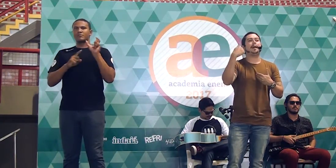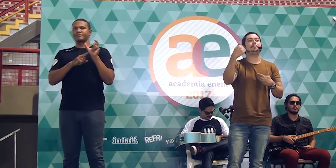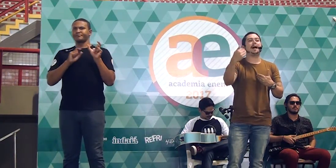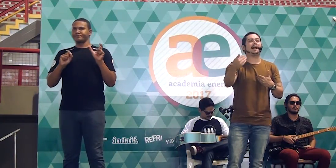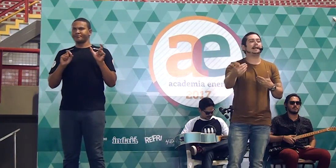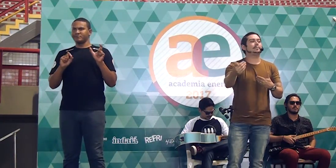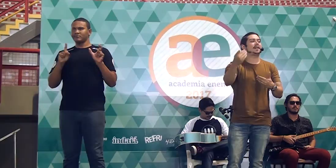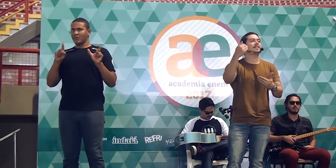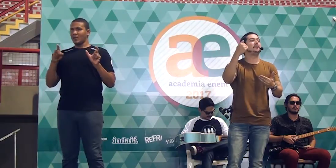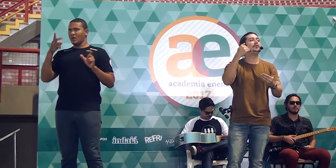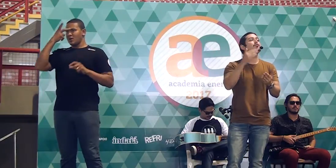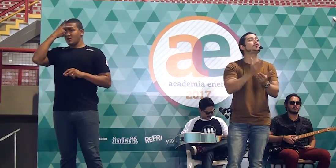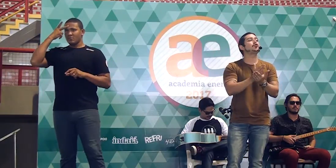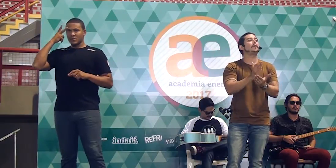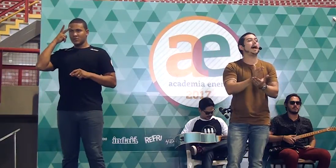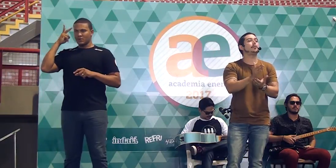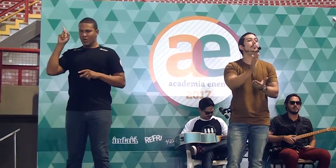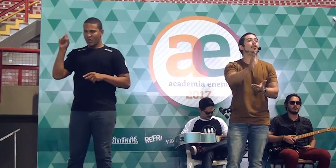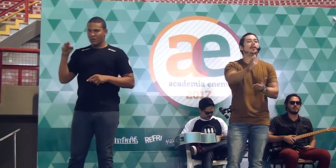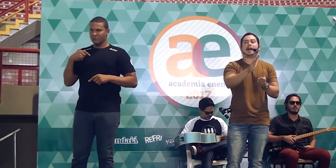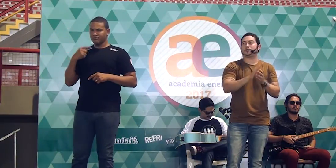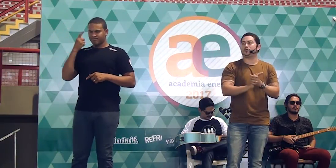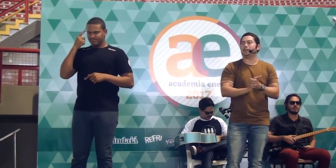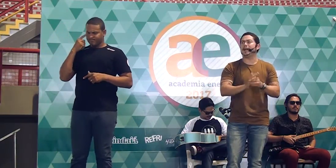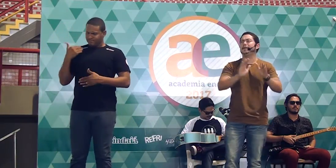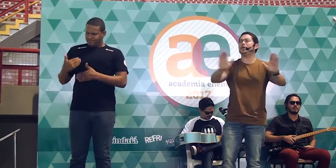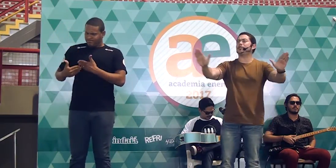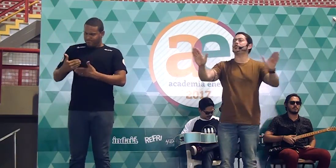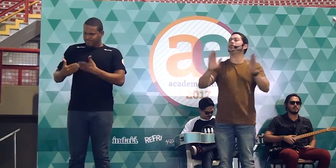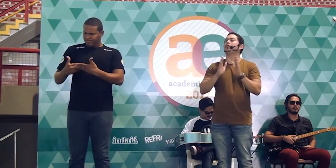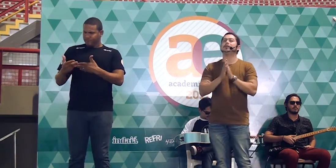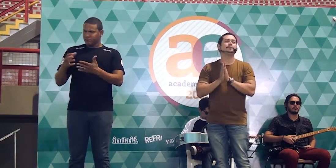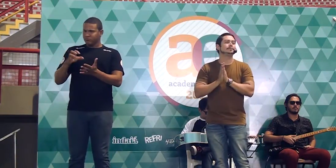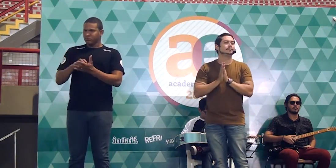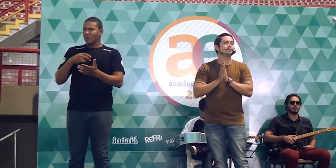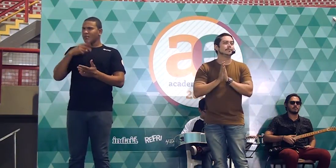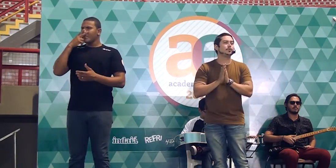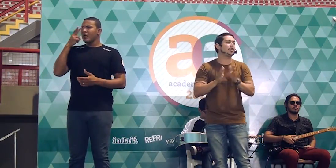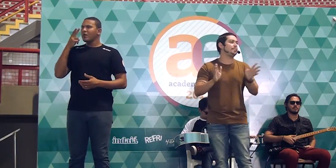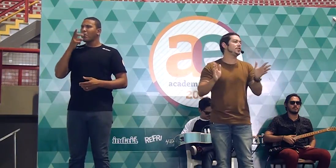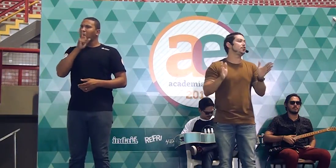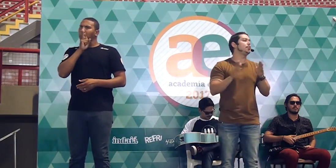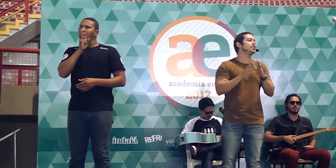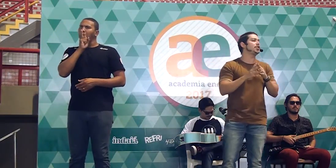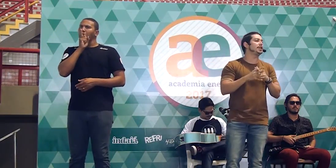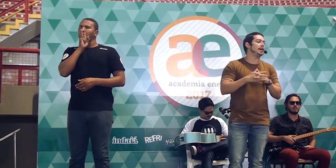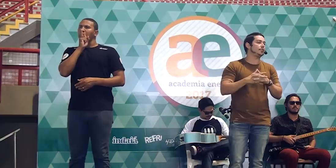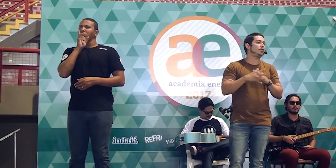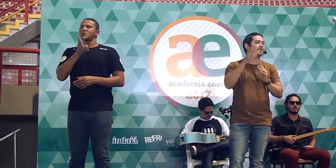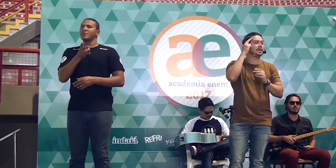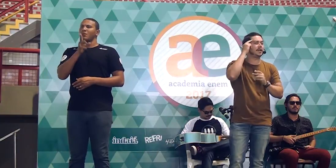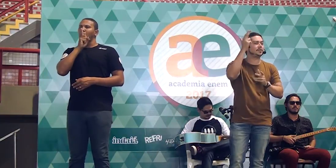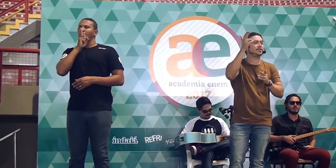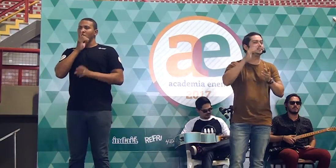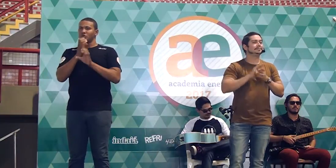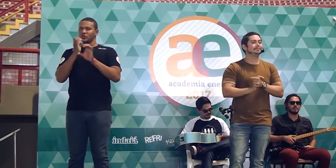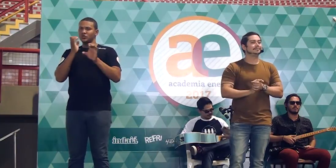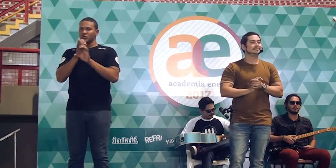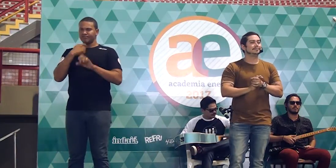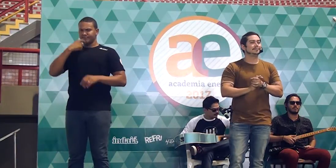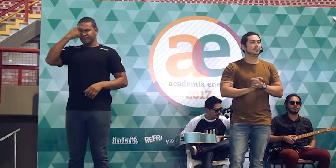que é preparada para ser um funcionário burocrático. Ele não questiona. Tu já pensou um engenheiro